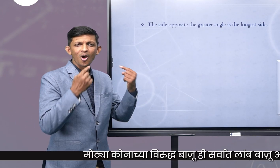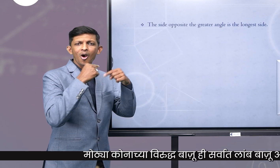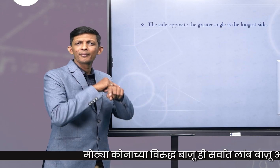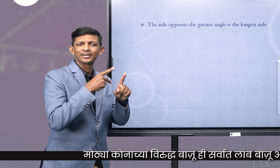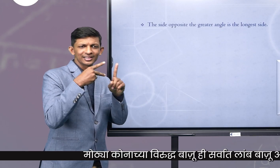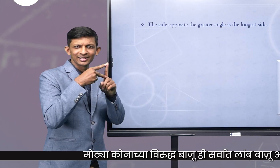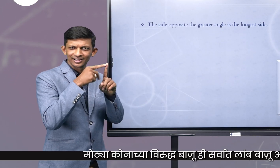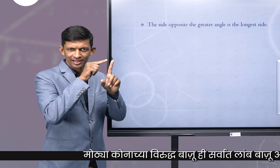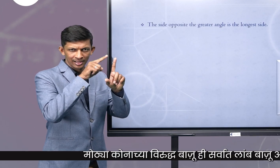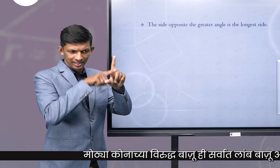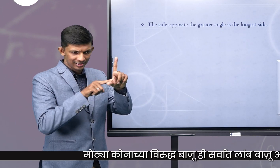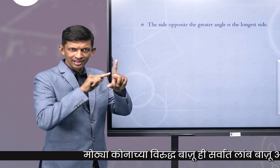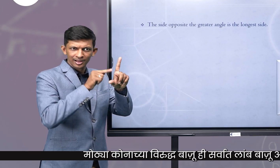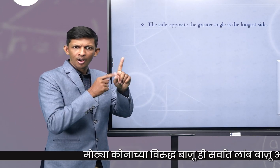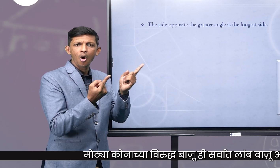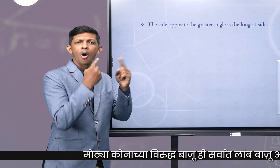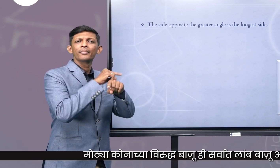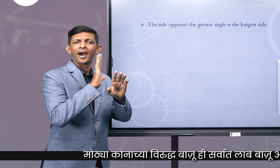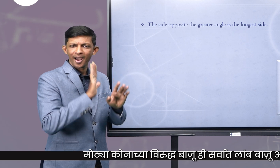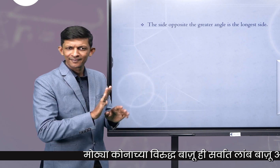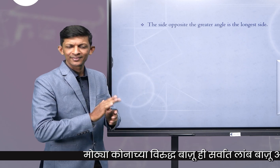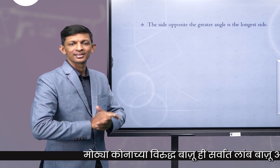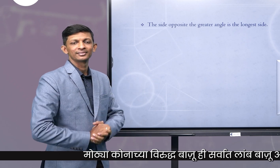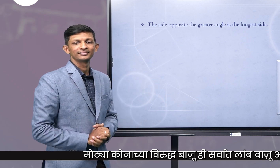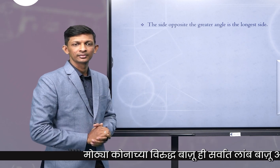मोठ्या कोनाच्या विरुद्ध बाजू ही सर्वात लांब बाजू असते.